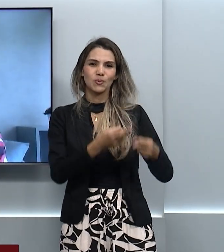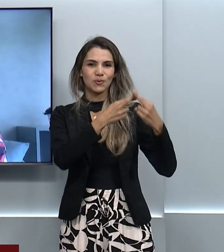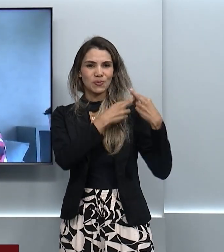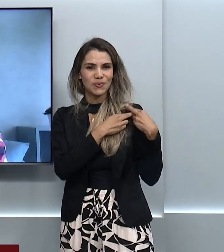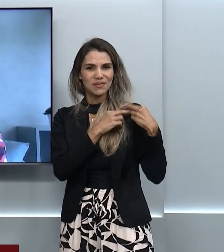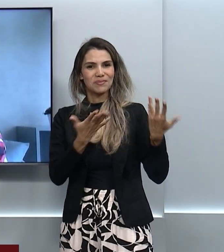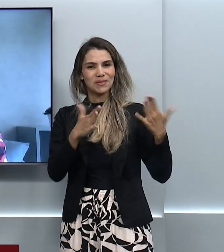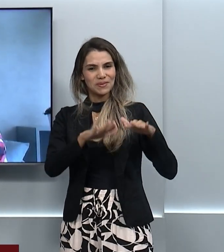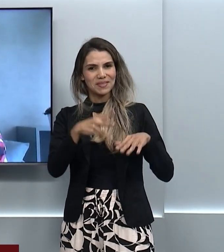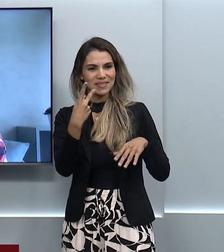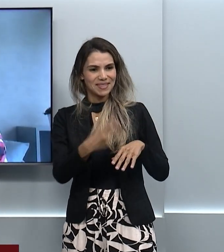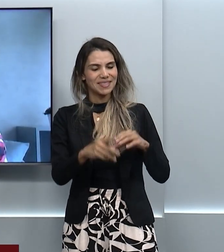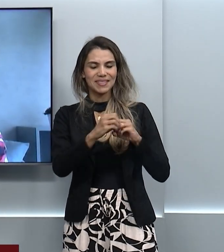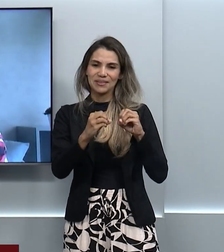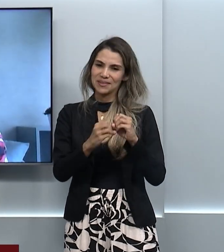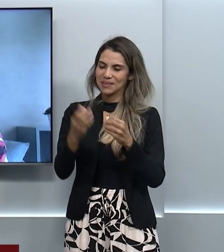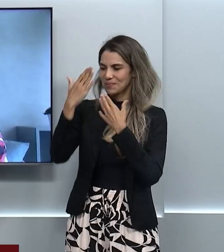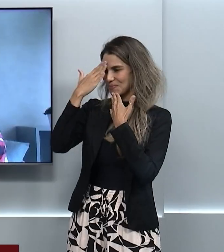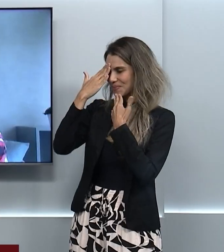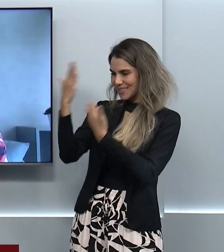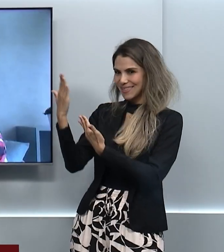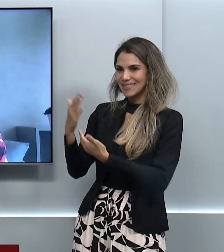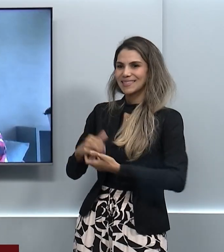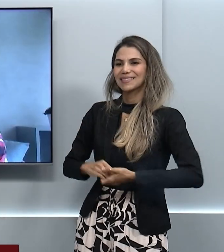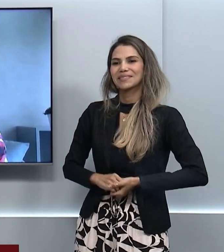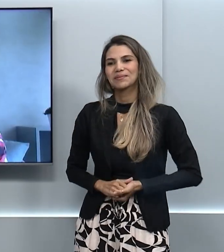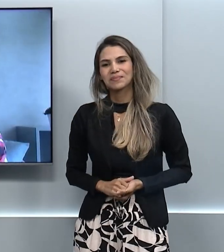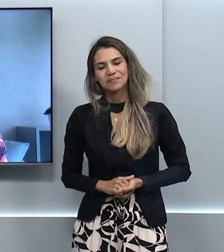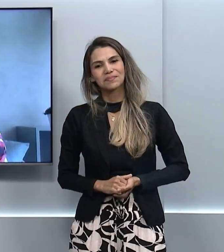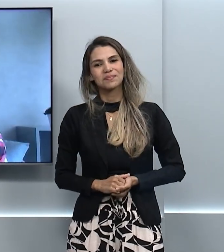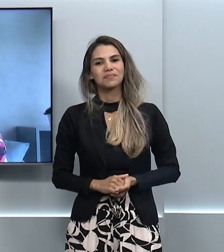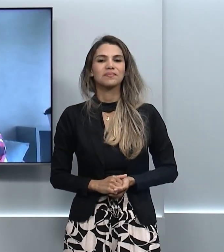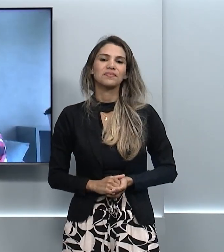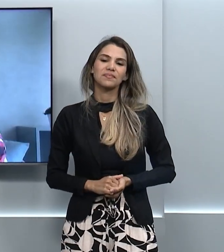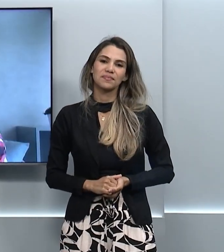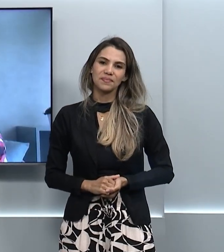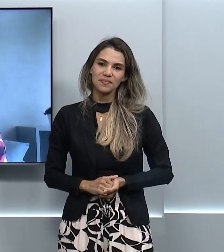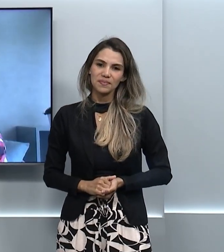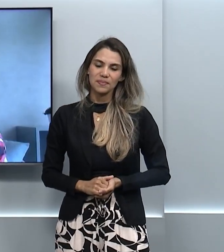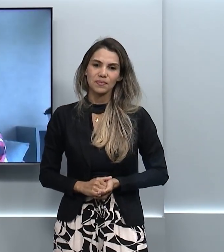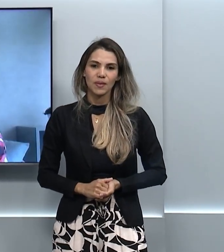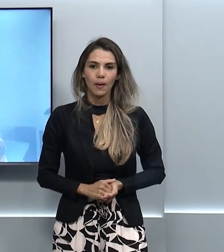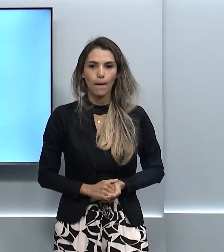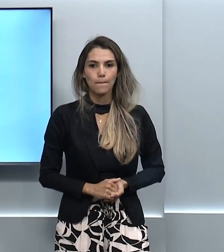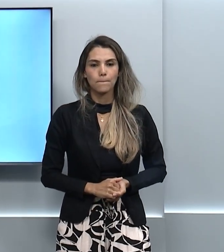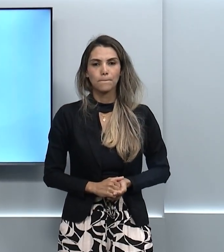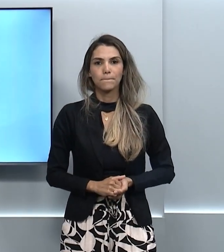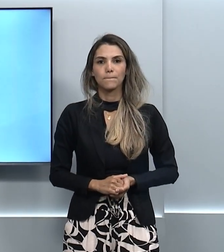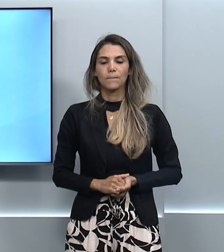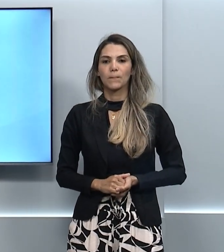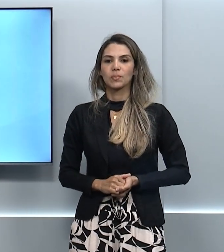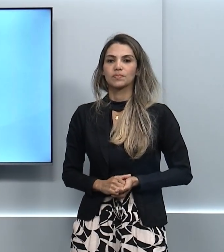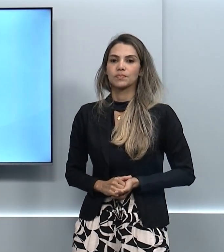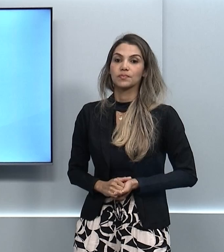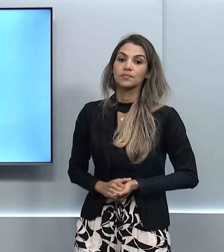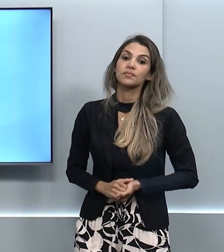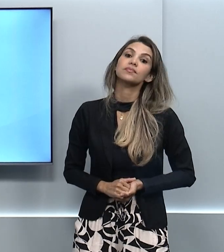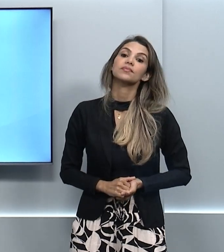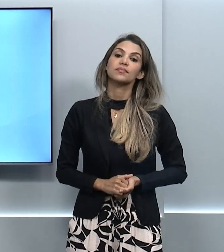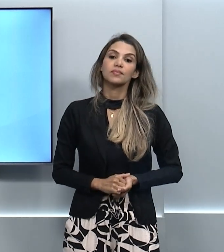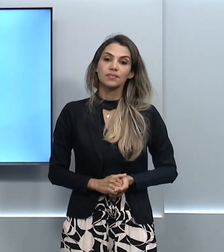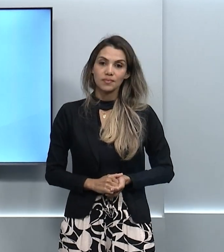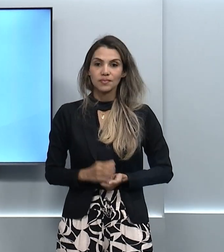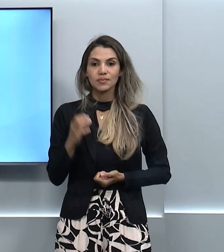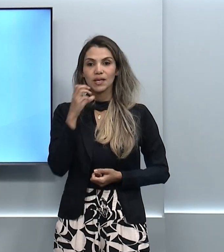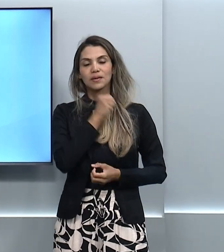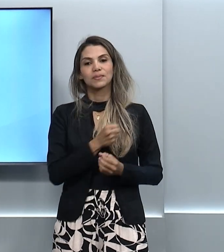Inclusão da UFG. Muito obrigada. Eu que agradeço. Até mais. Pessoal, vamos para